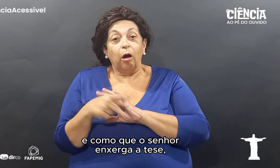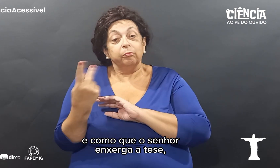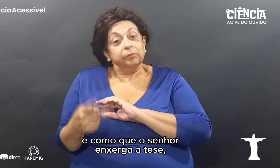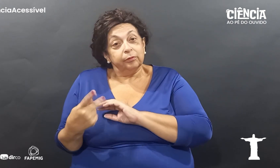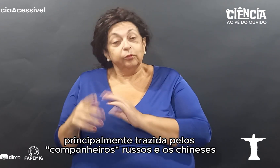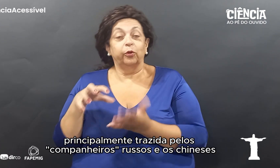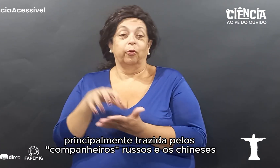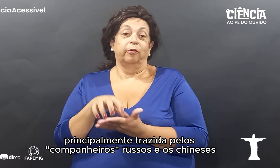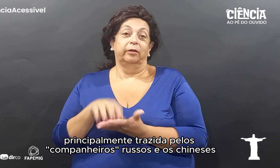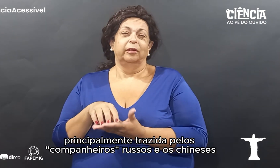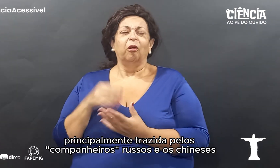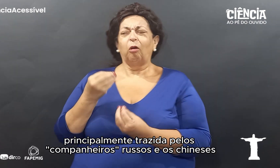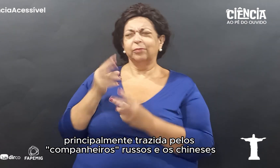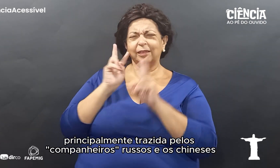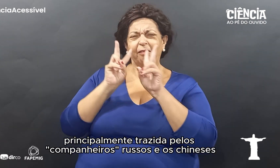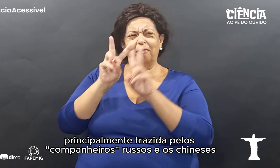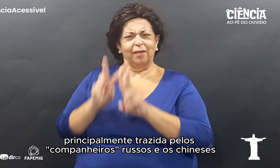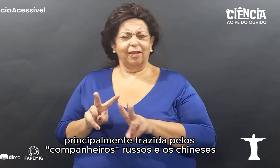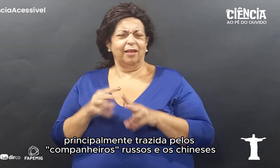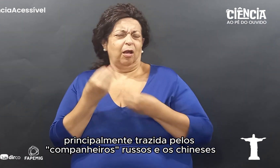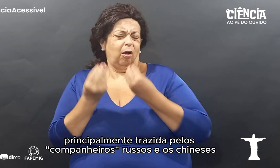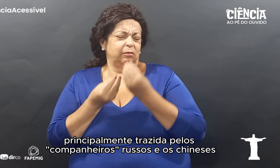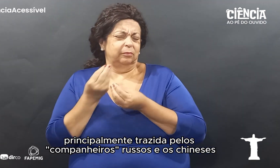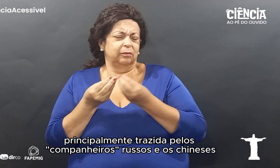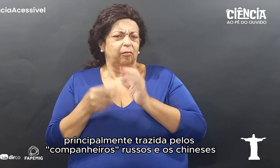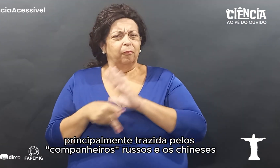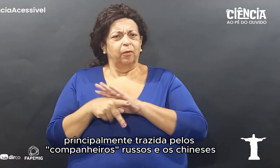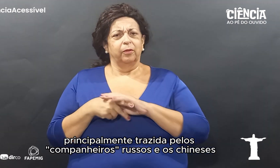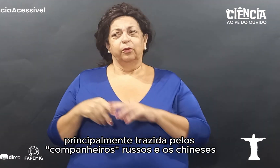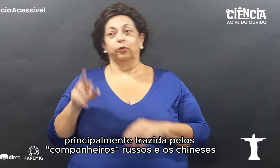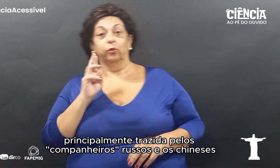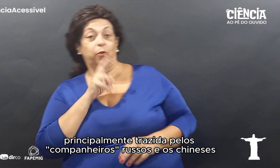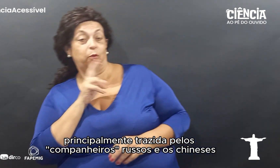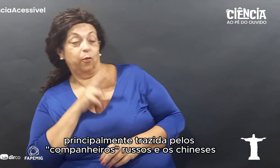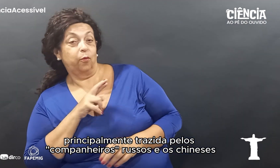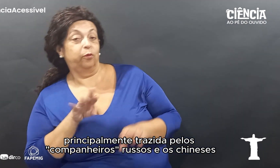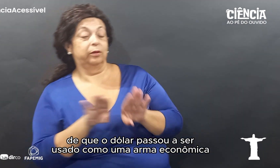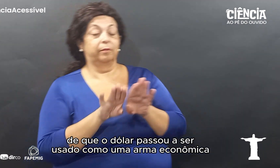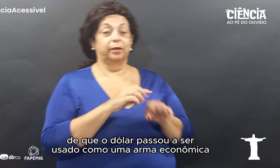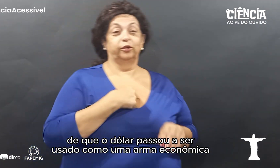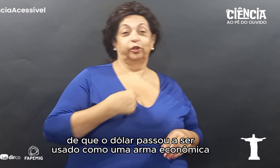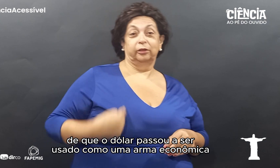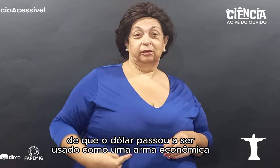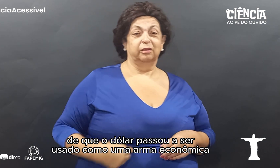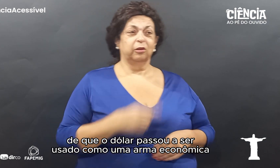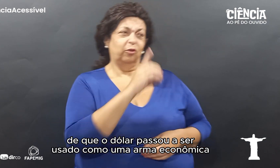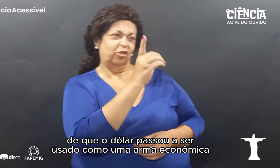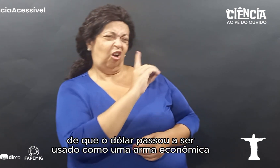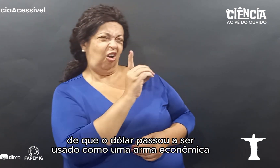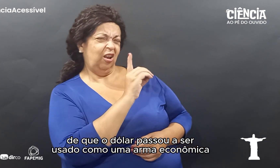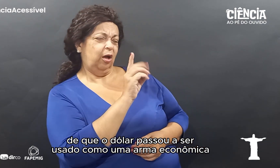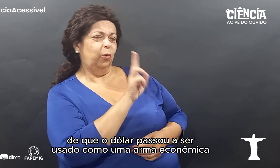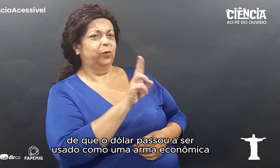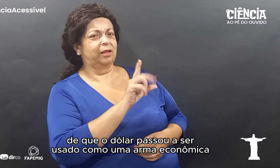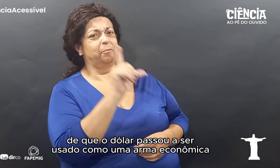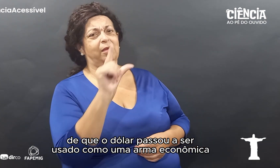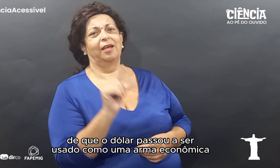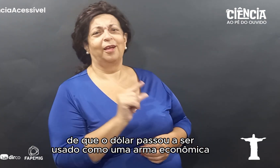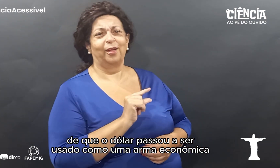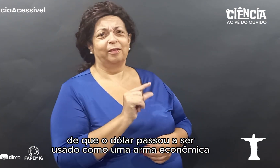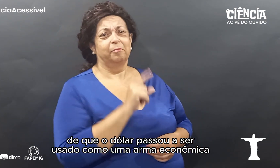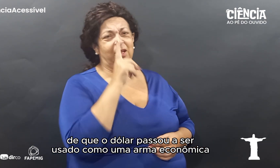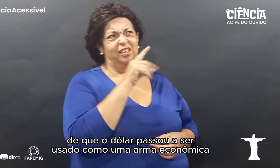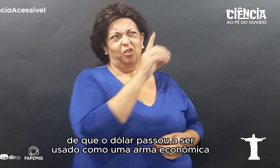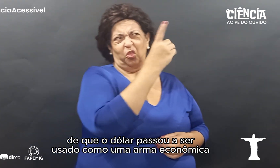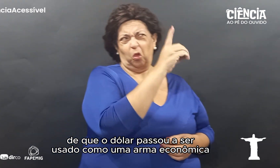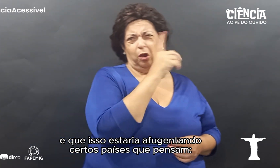a tese, principalmente trazida pelos companheiros russos e os chineses, de que o dólar passou a ser usado como uma